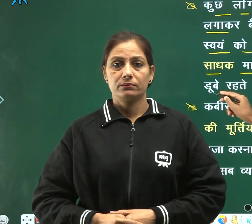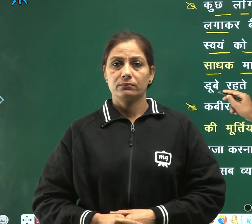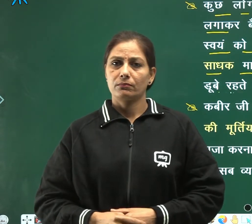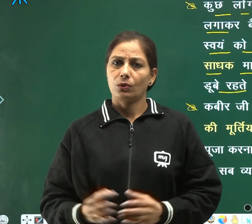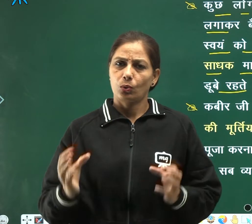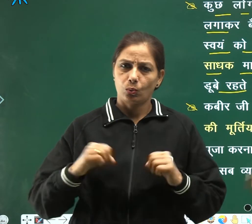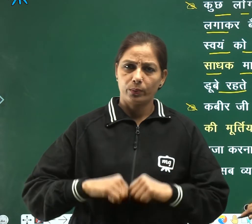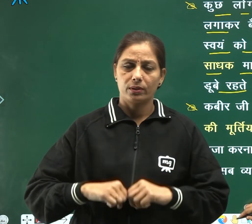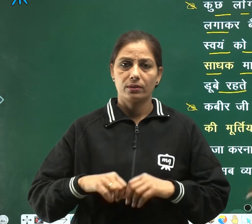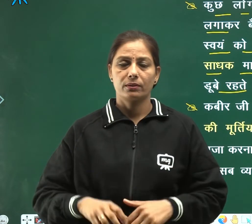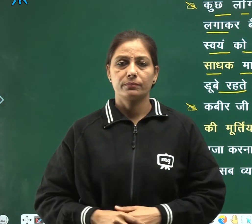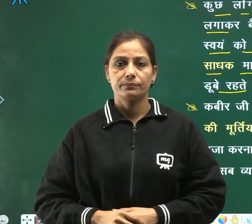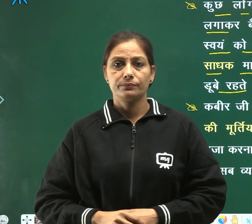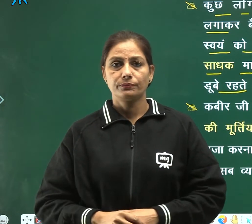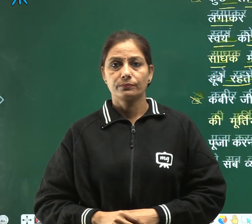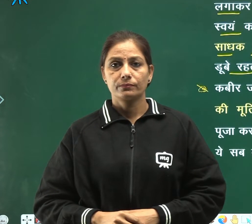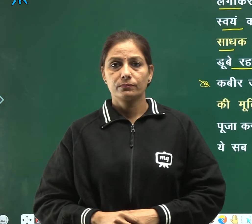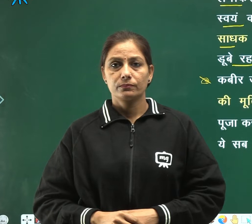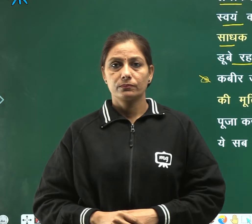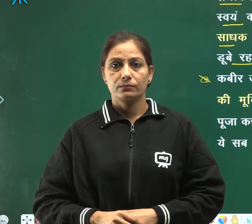डूबे रहते हैं।